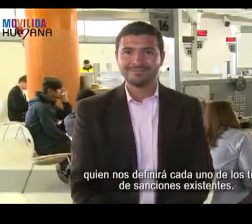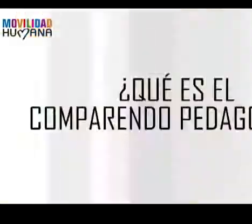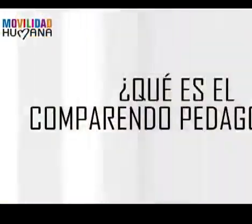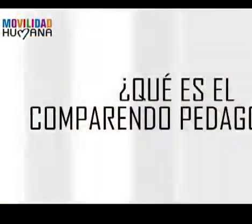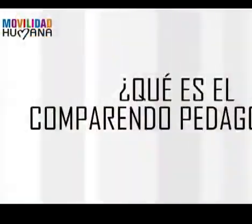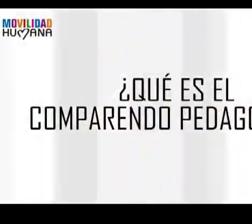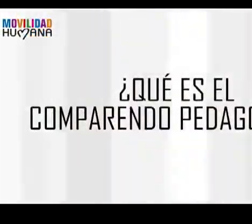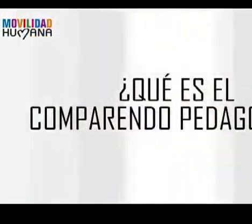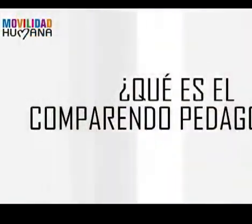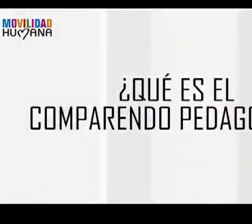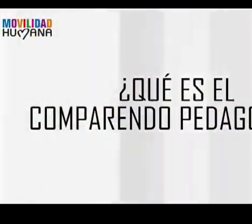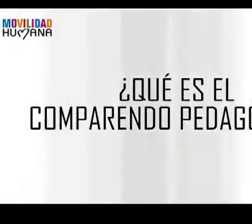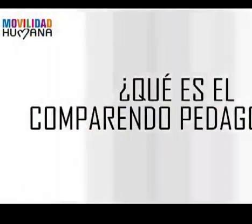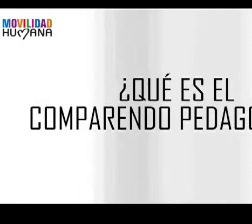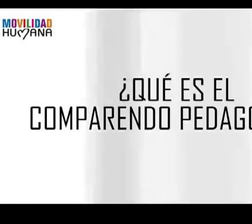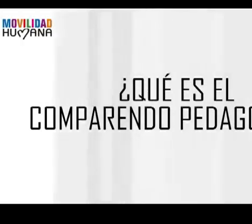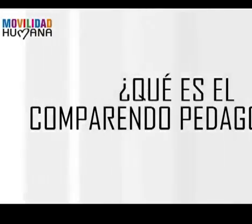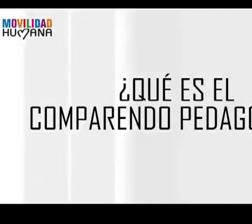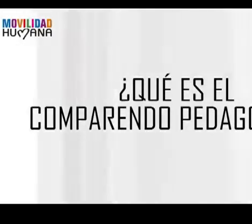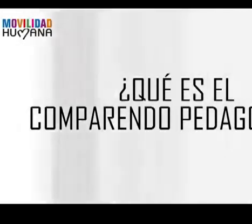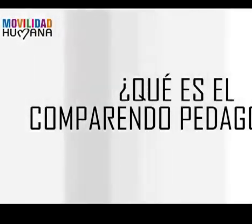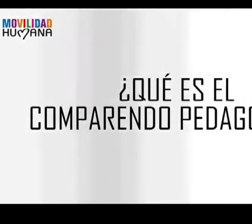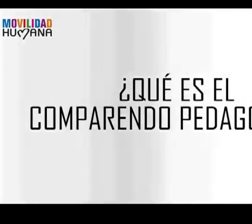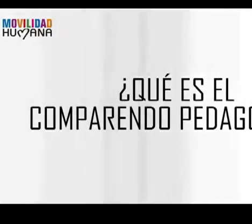sanciones existentes.